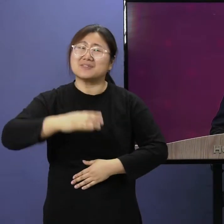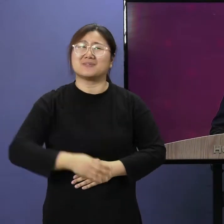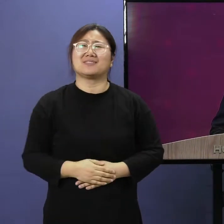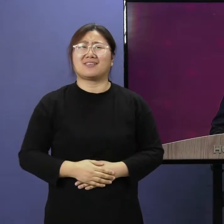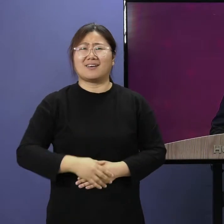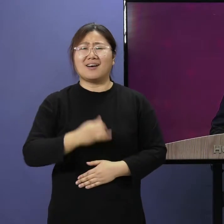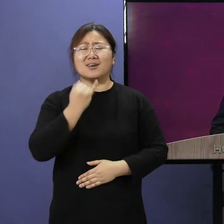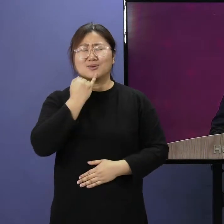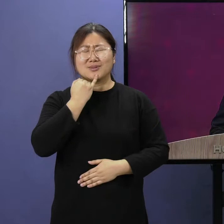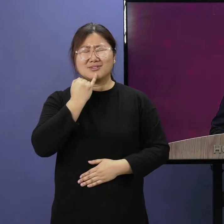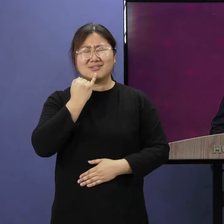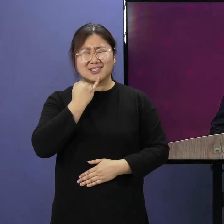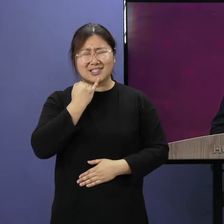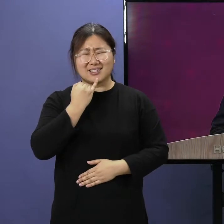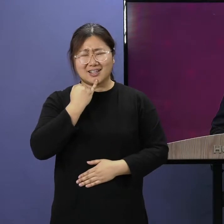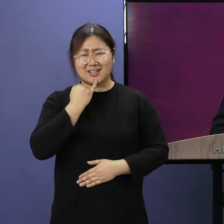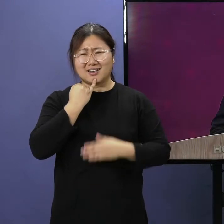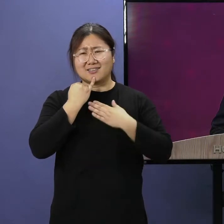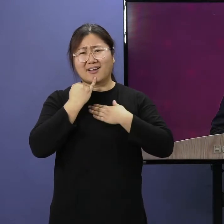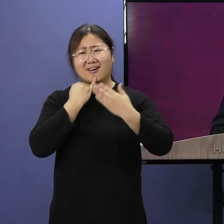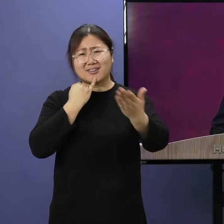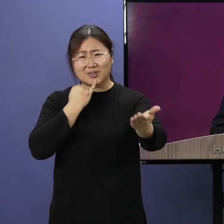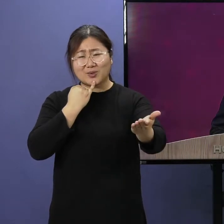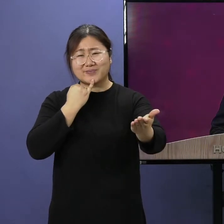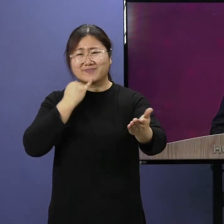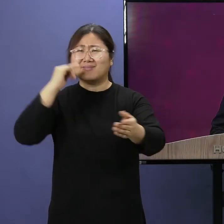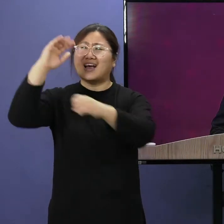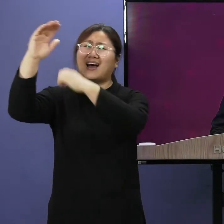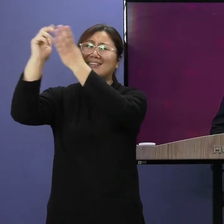괜찮아. 내가 너 사랑해.